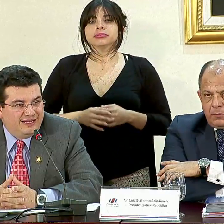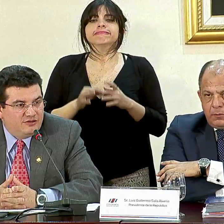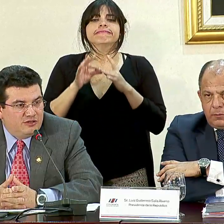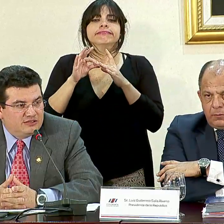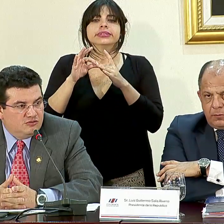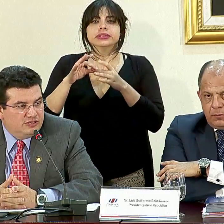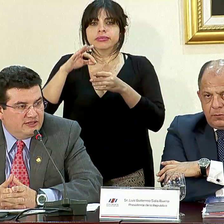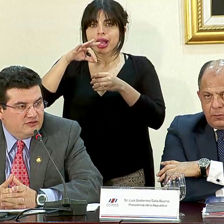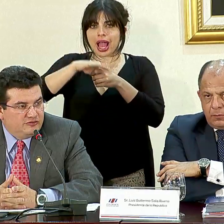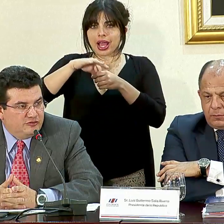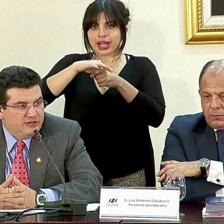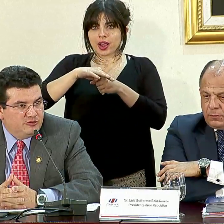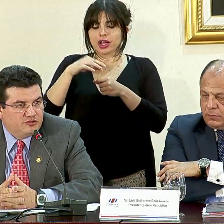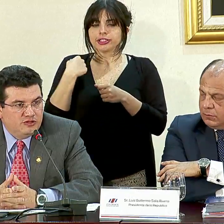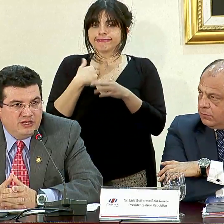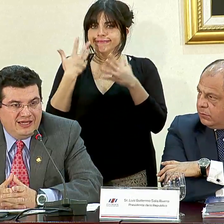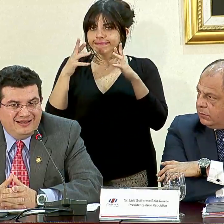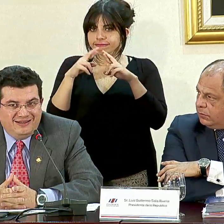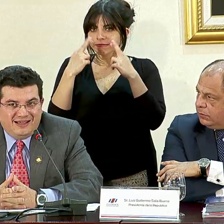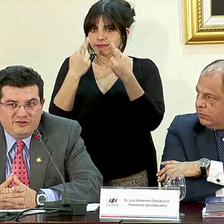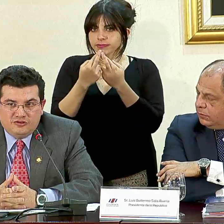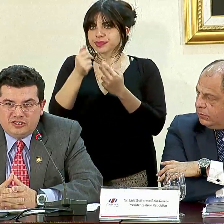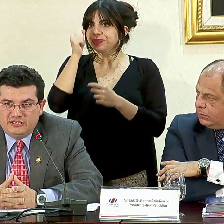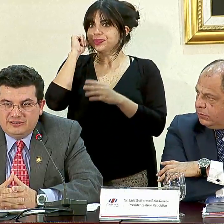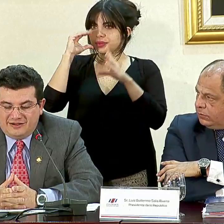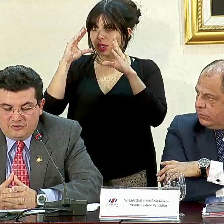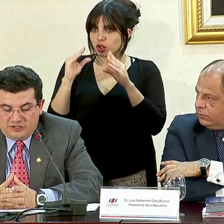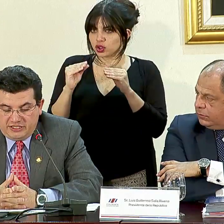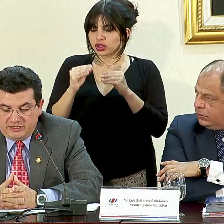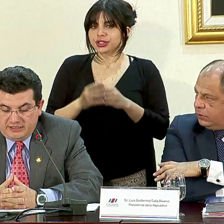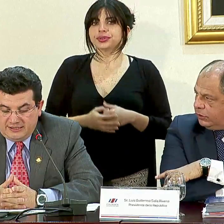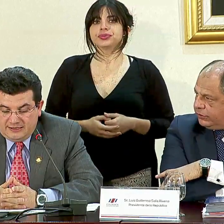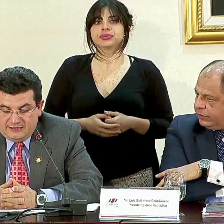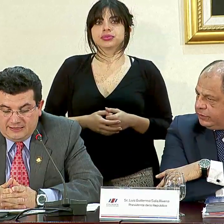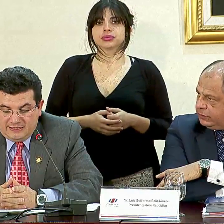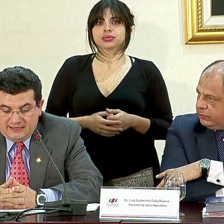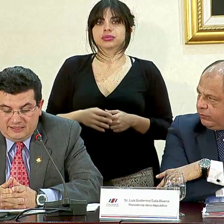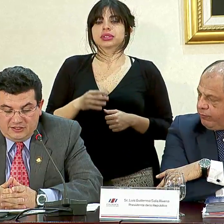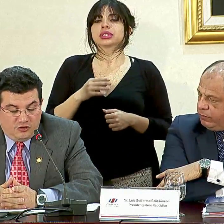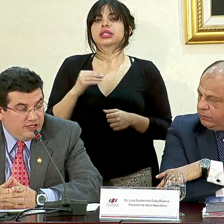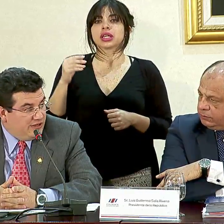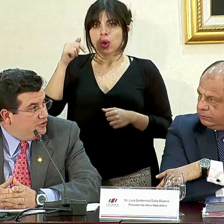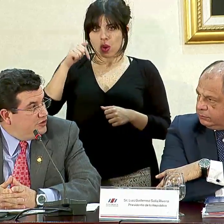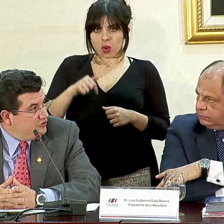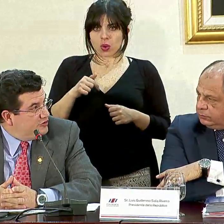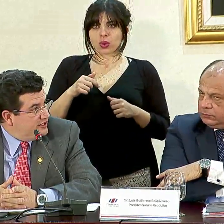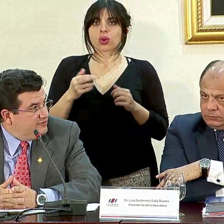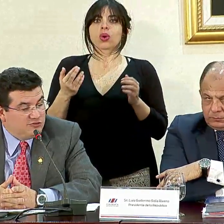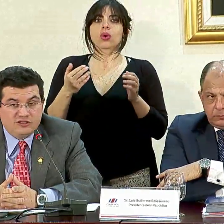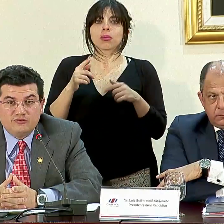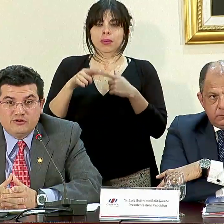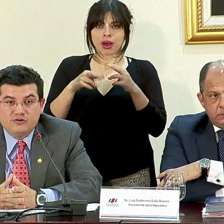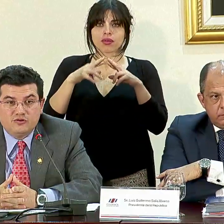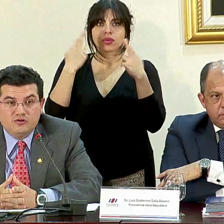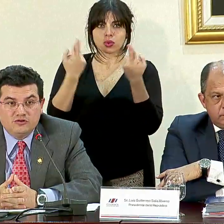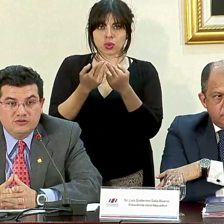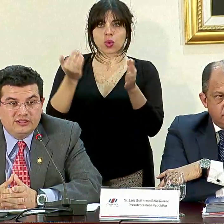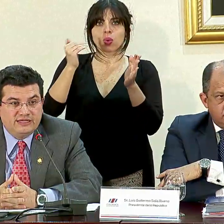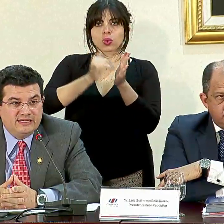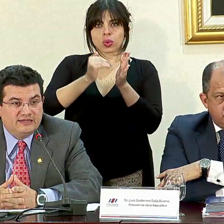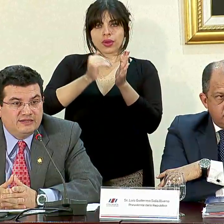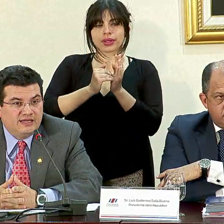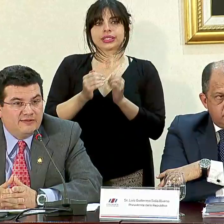todo agrícolas, con quienes nos reunimos la noche de anoche, y hoy nos reuniremos de nuevo